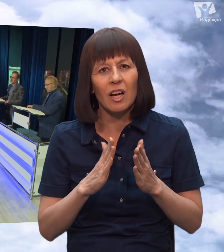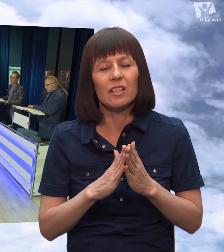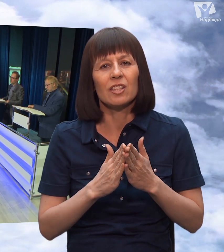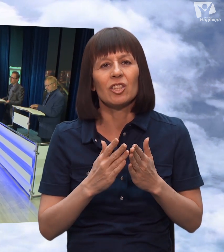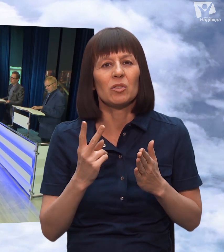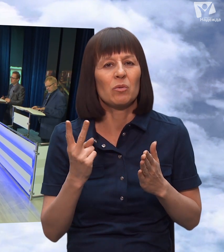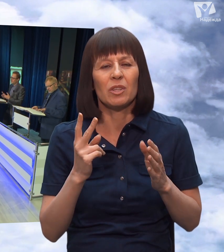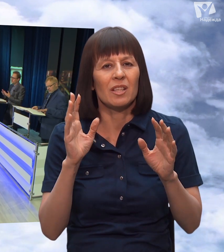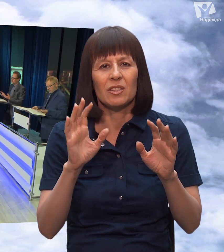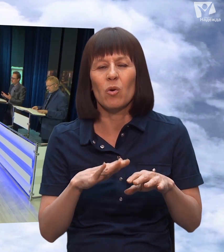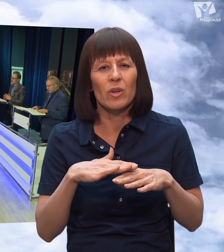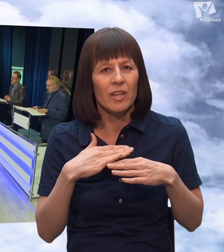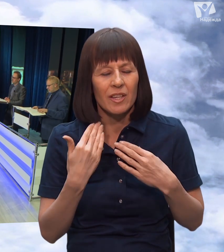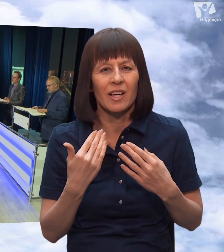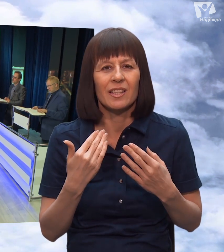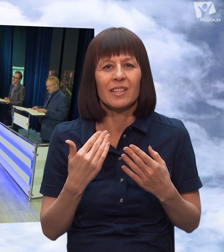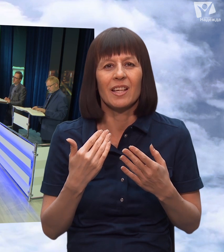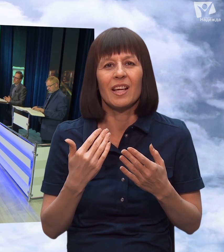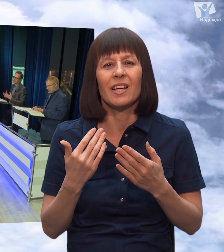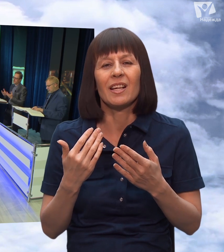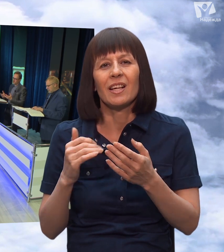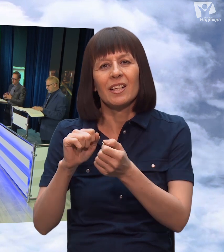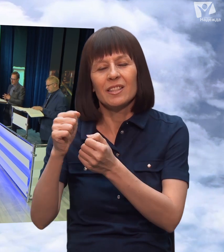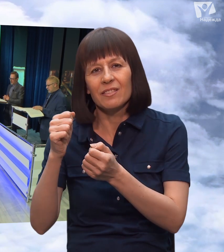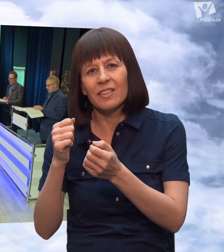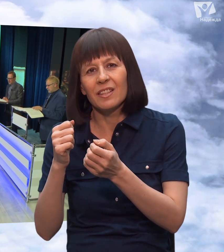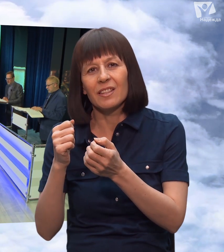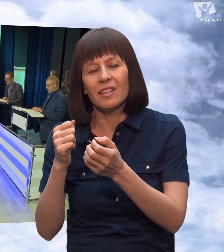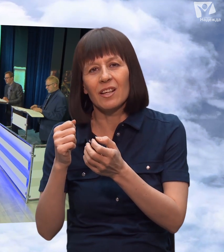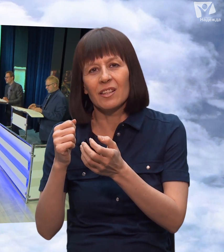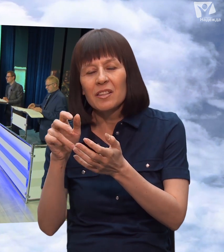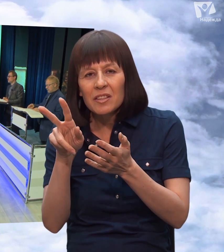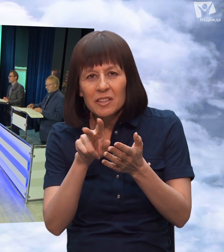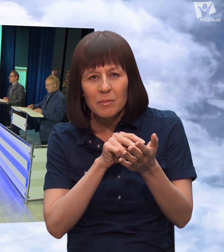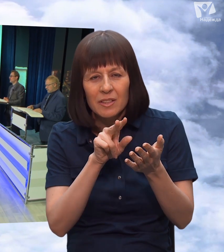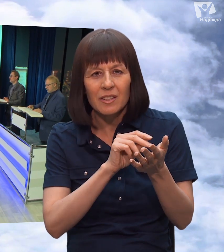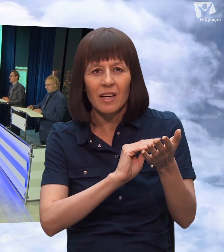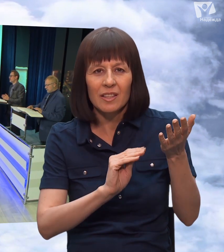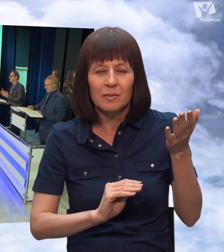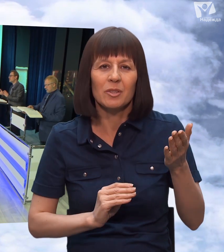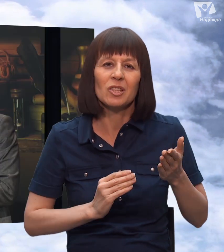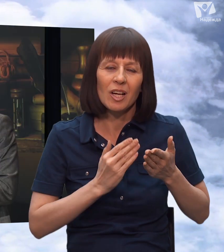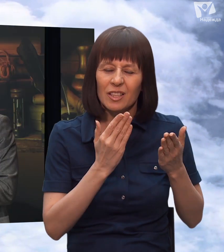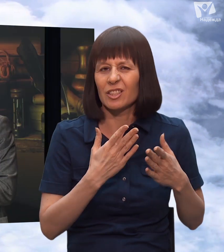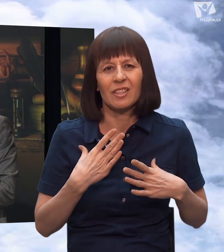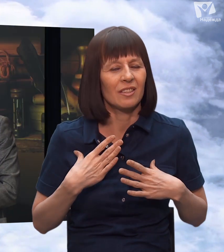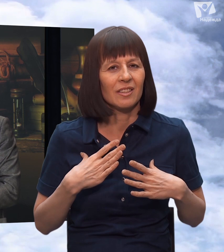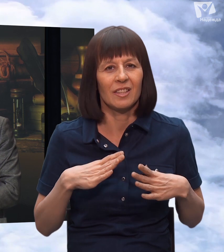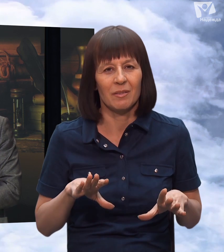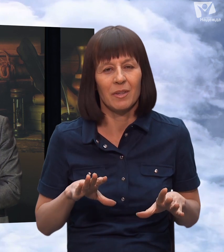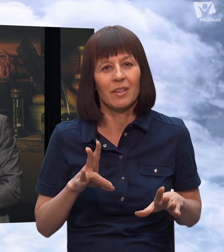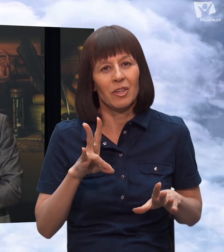2 цветка который бы у царя хранился и который царь ежедневно мог читать но сохранился